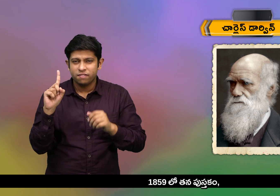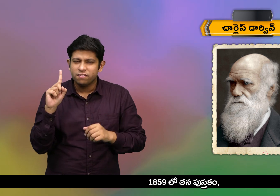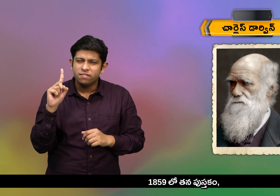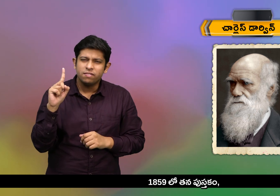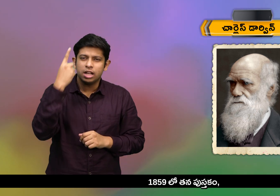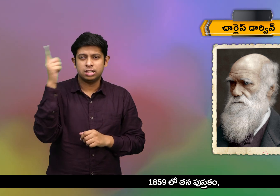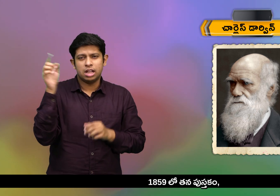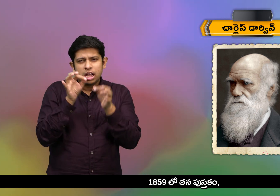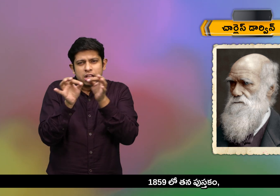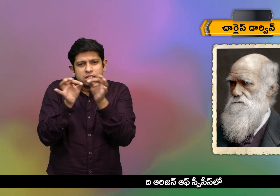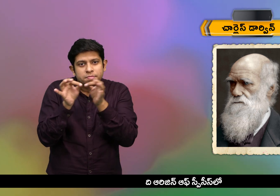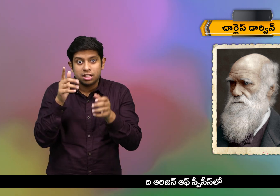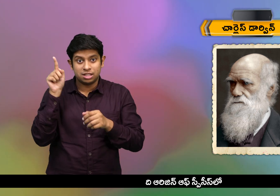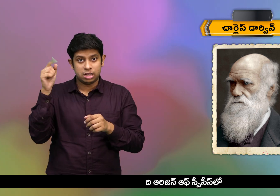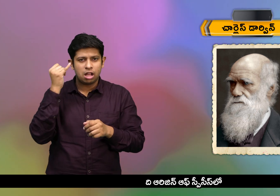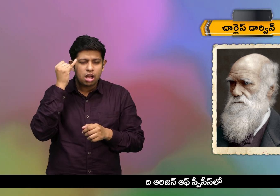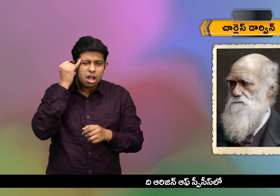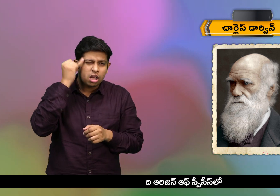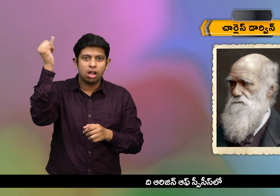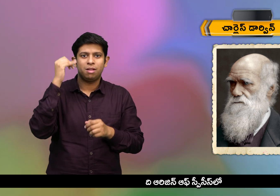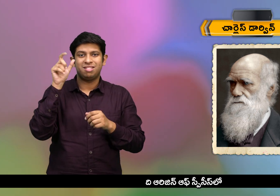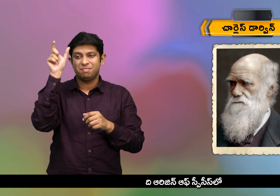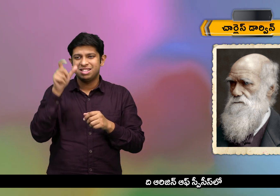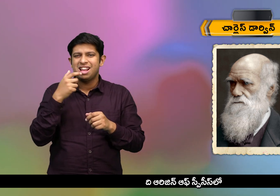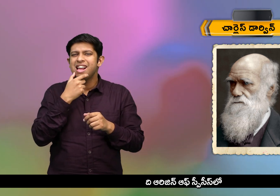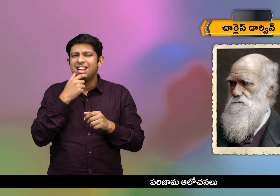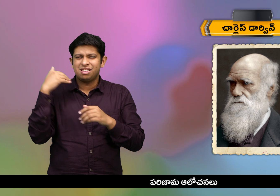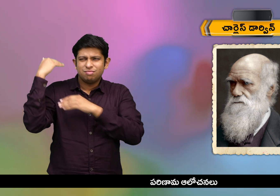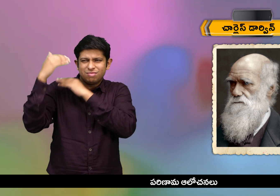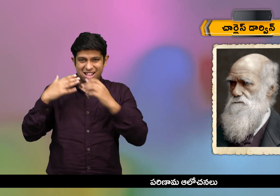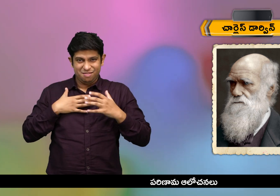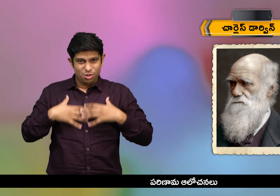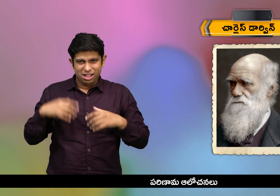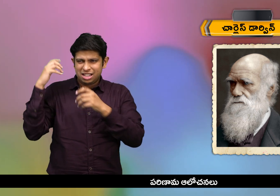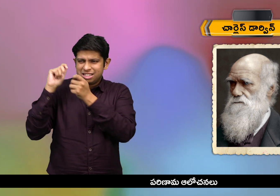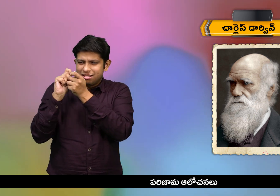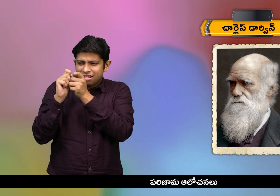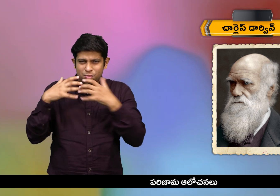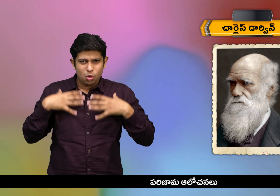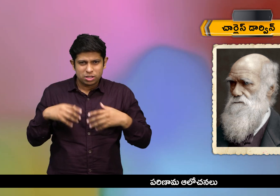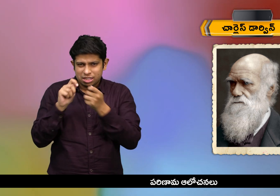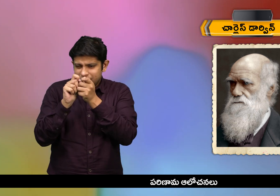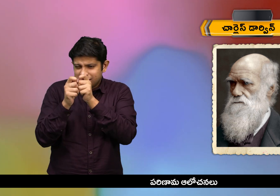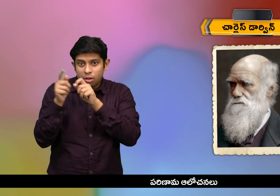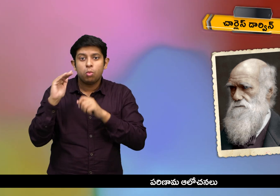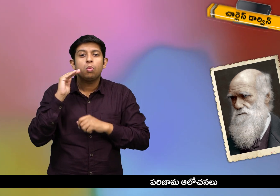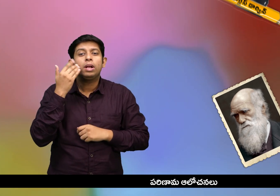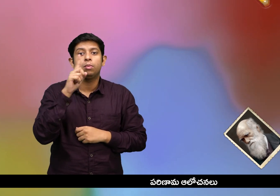1859లో తన పుస్తకం ది ఆరిజిన్ ఆఫ్ స్పీసీస్లో ఈ పరిణామ ఆలోచనను